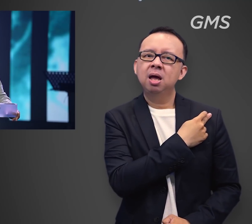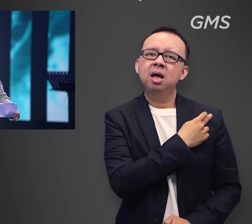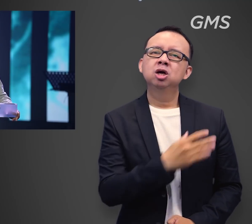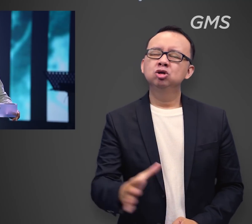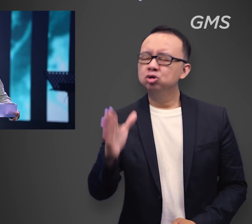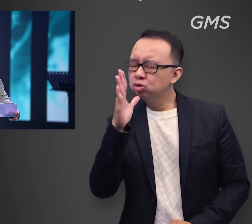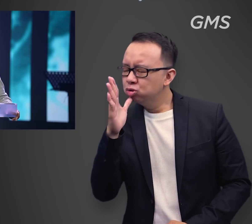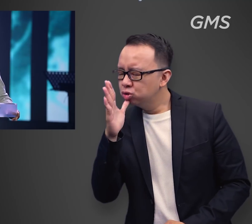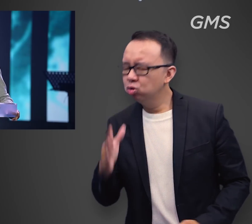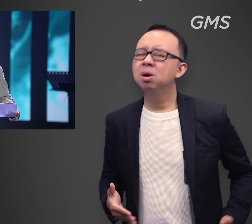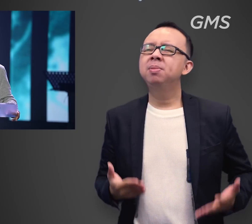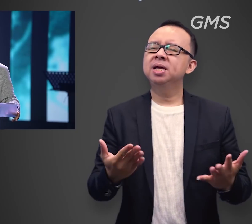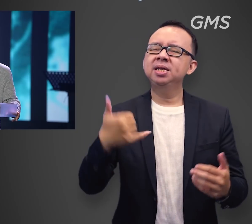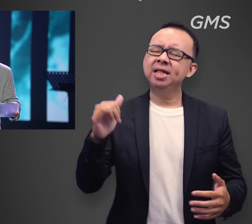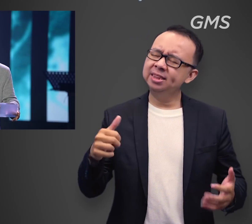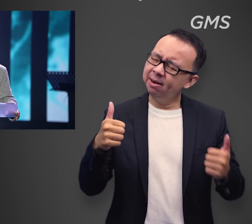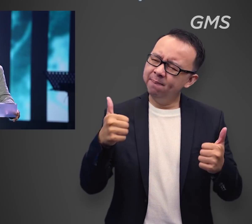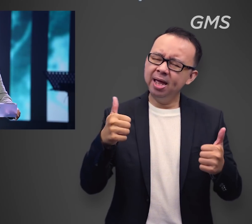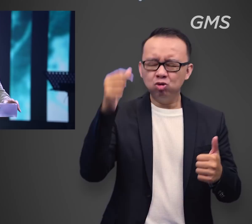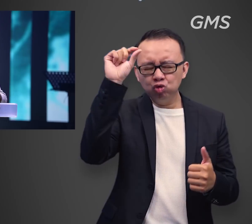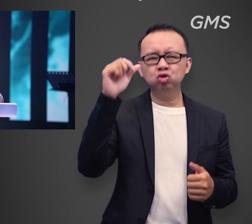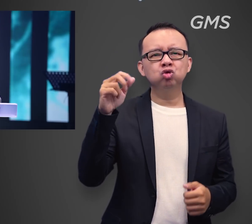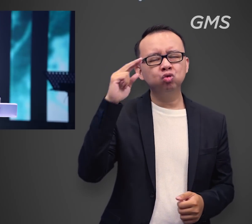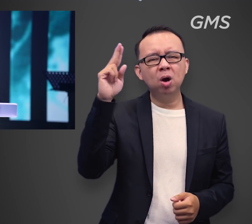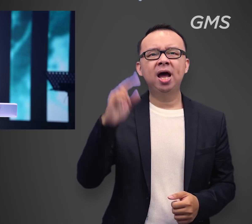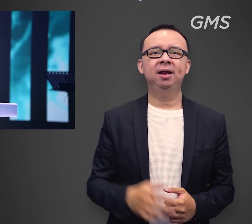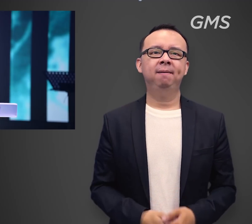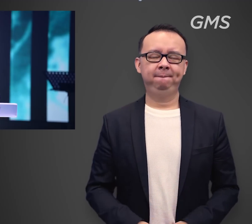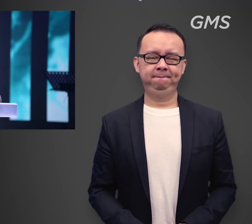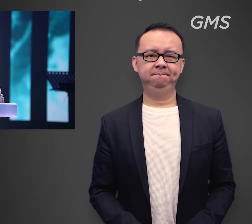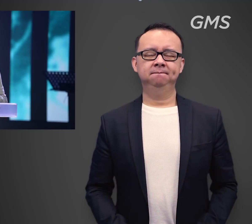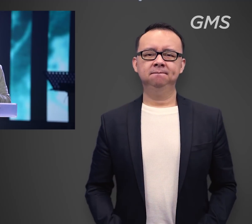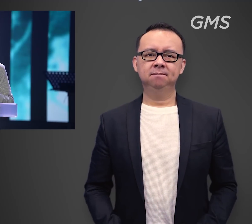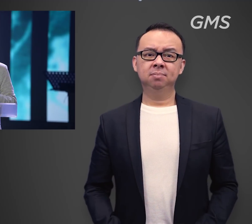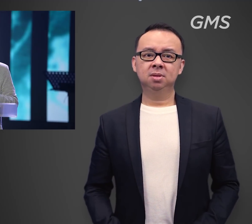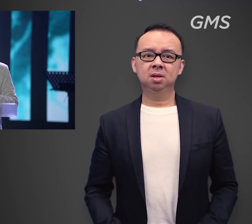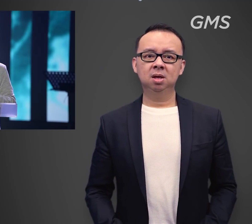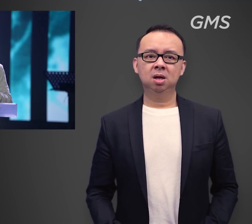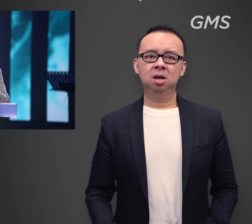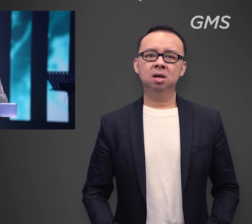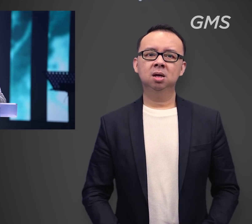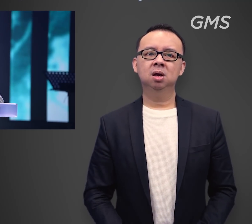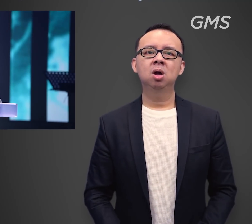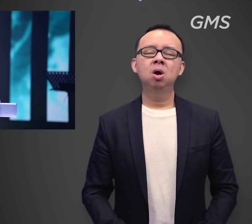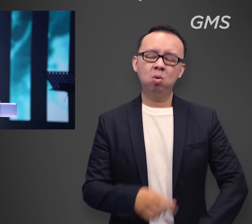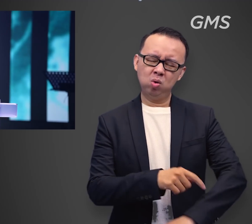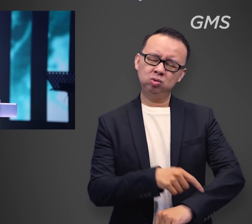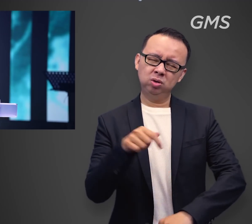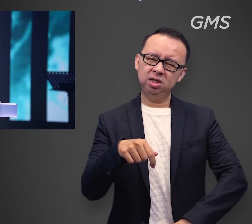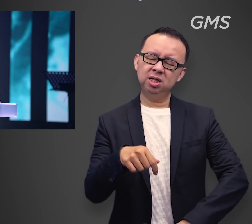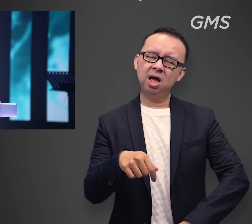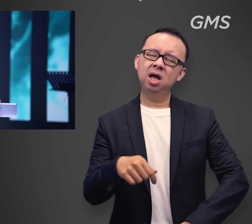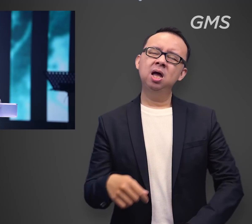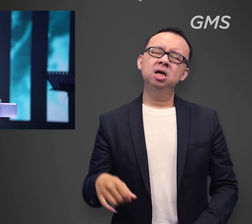yang terbaik buat Tuhan. Karena itu biar hari ini saudara. Mari kita waktu kita memperingati Jumat Agung ini.